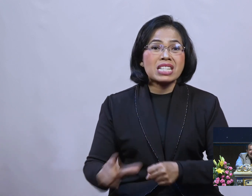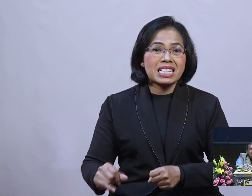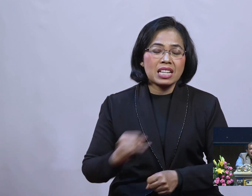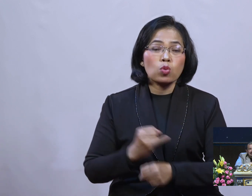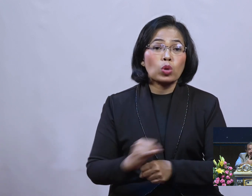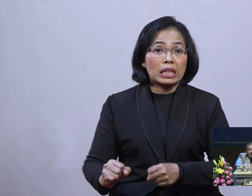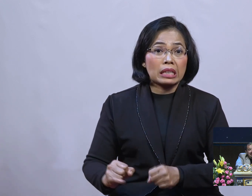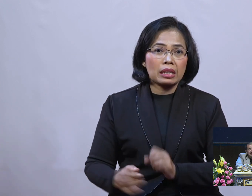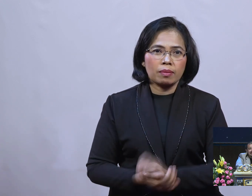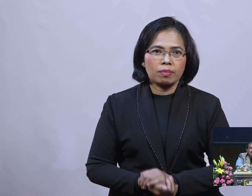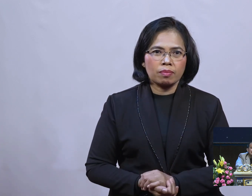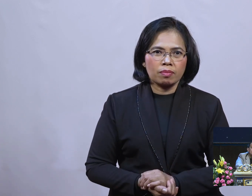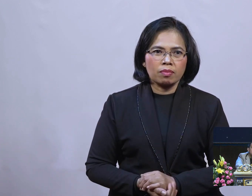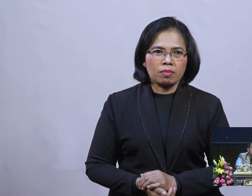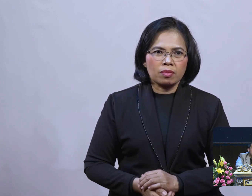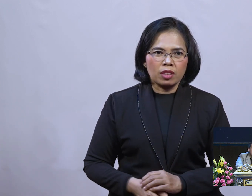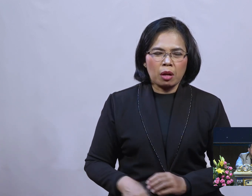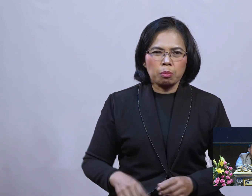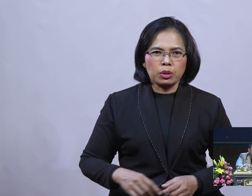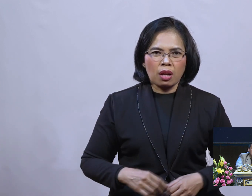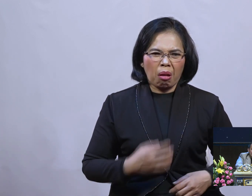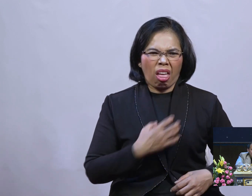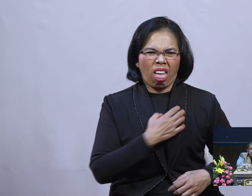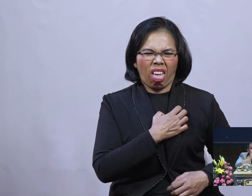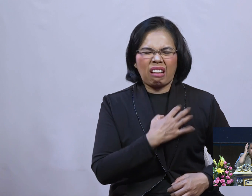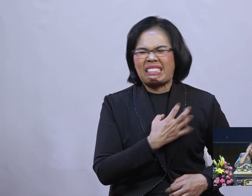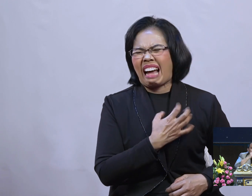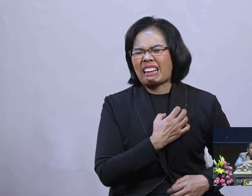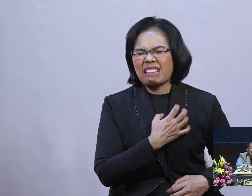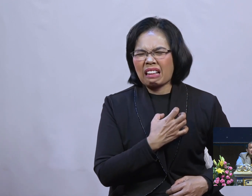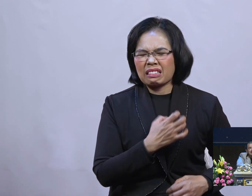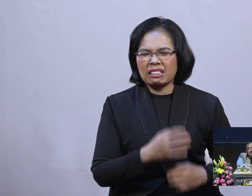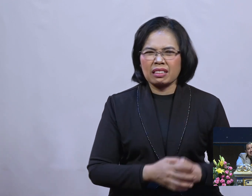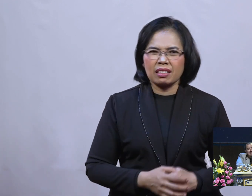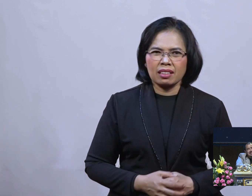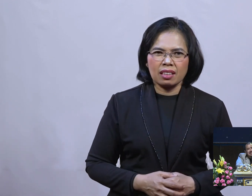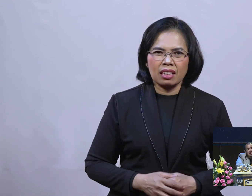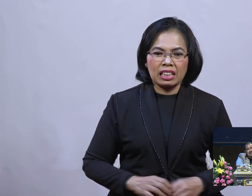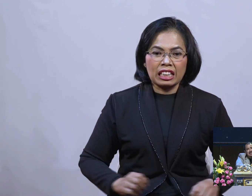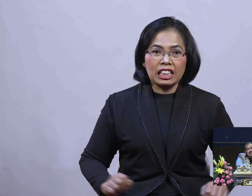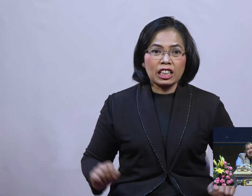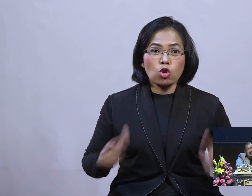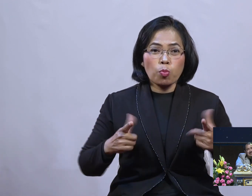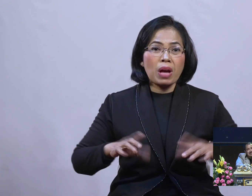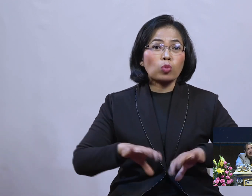Hai sherpa icanse nangis Sehidup rusak